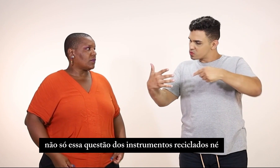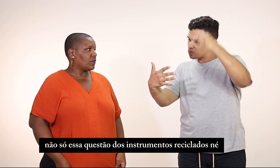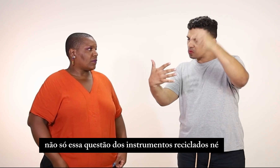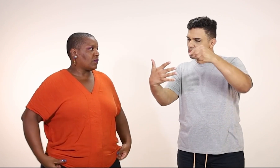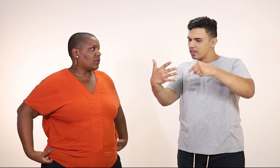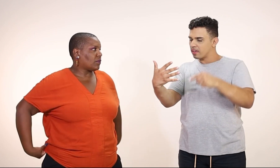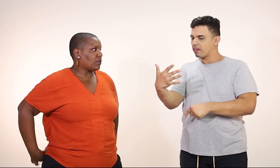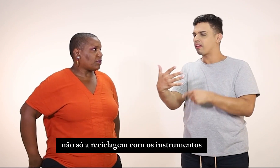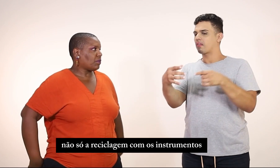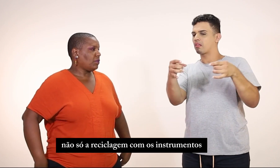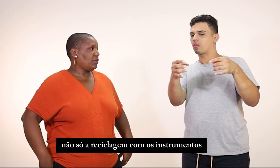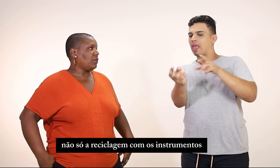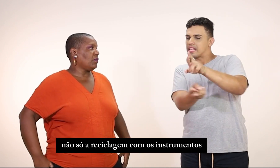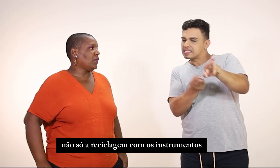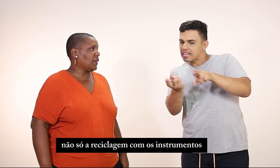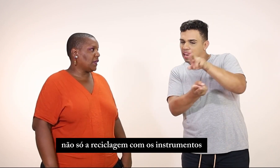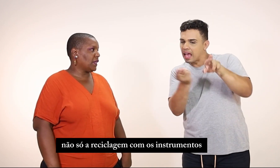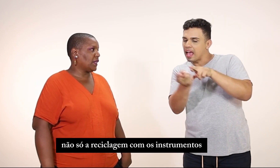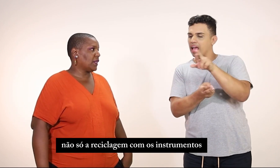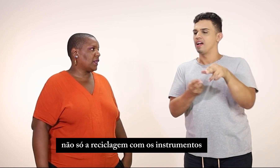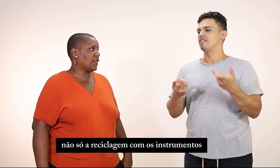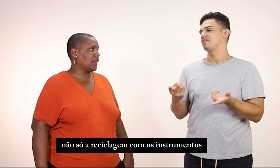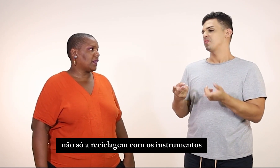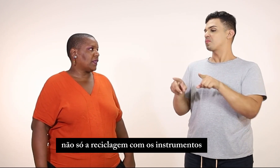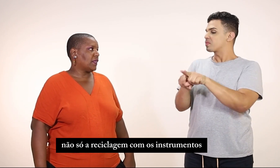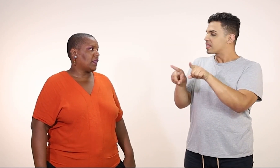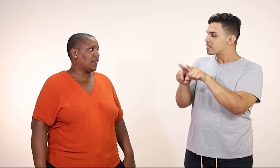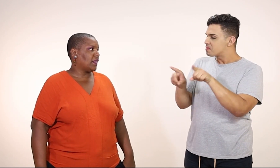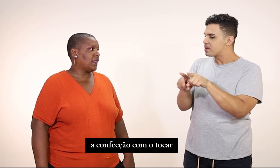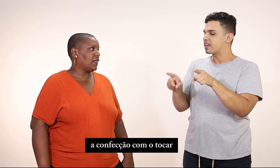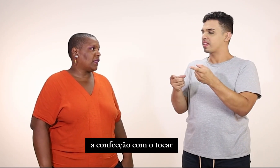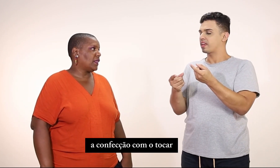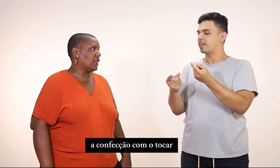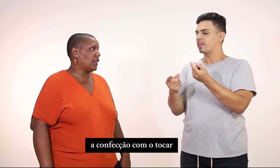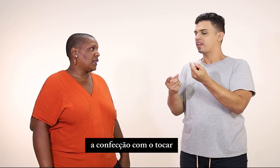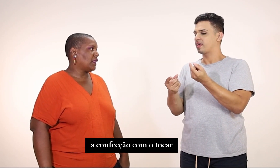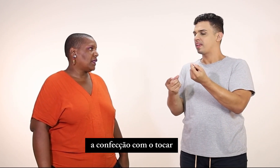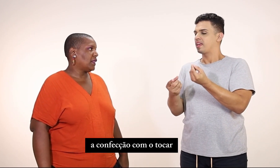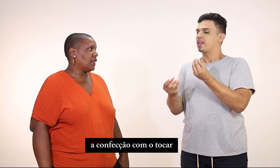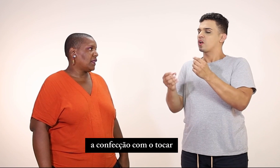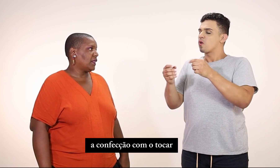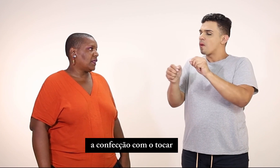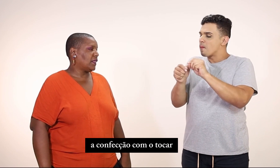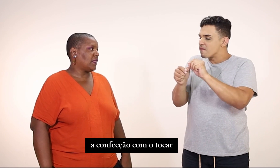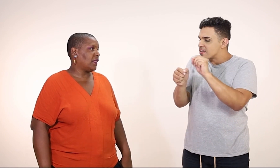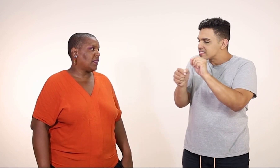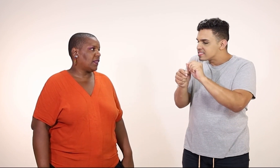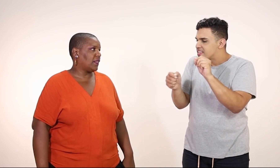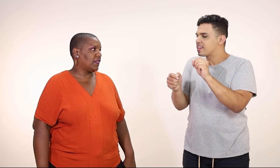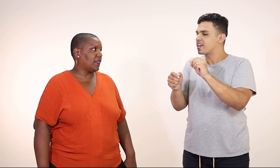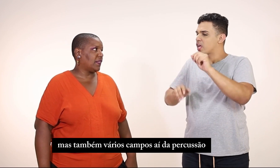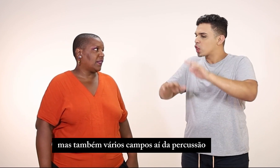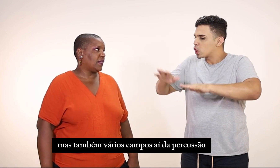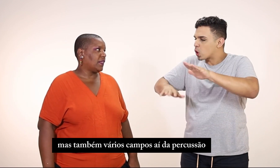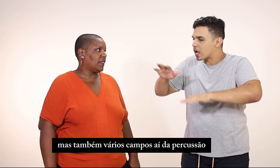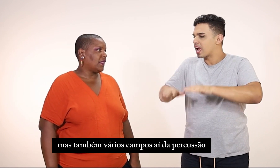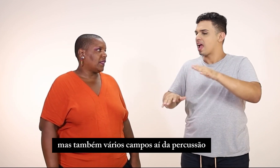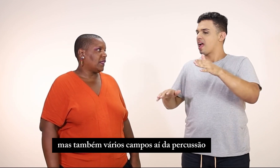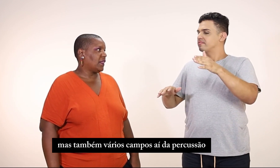né? Não só a reciclagem com os instrumentos, a confecção com o tocar, mas também vários